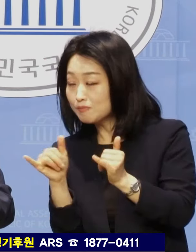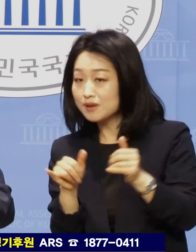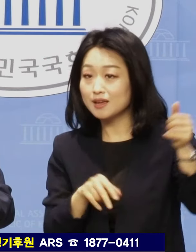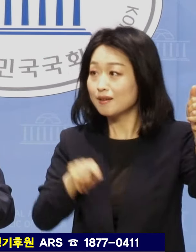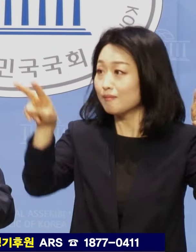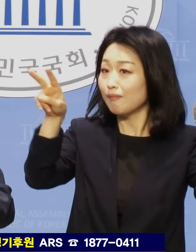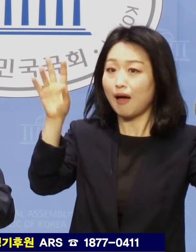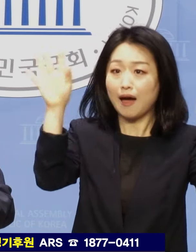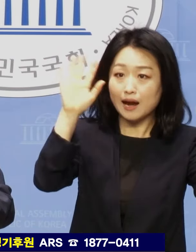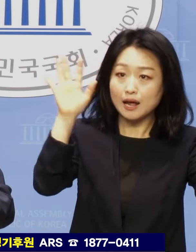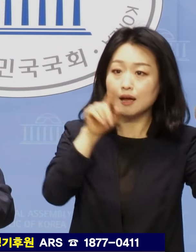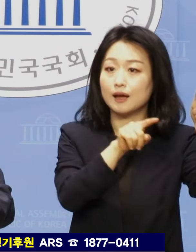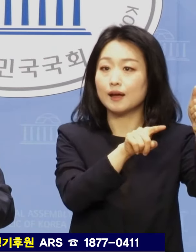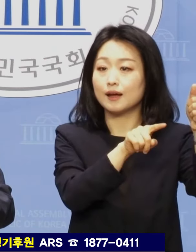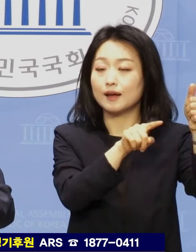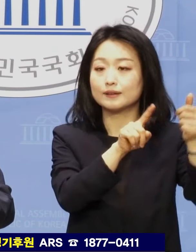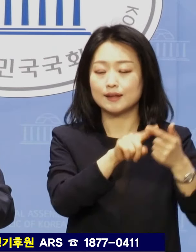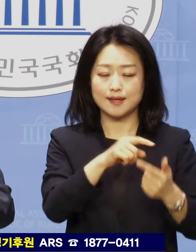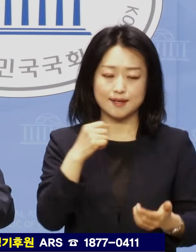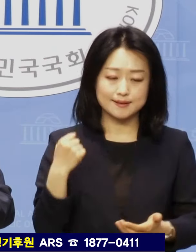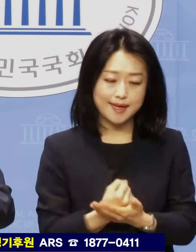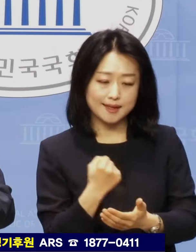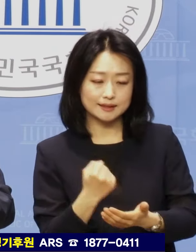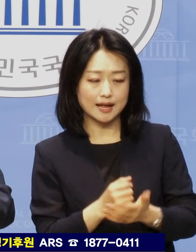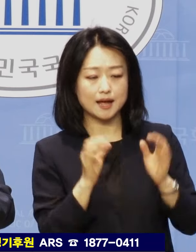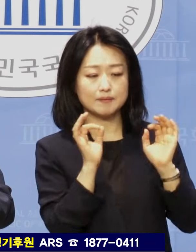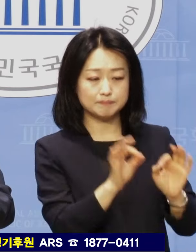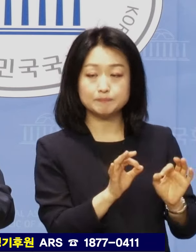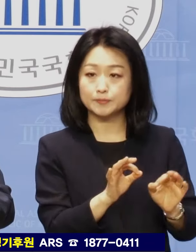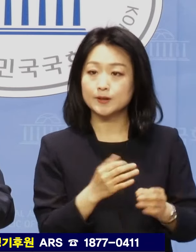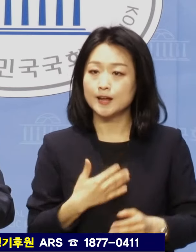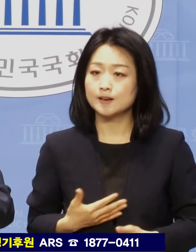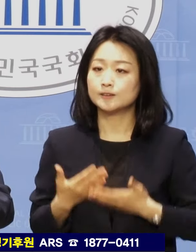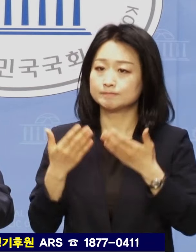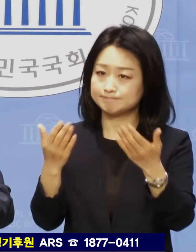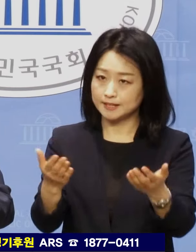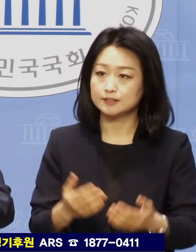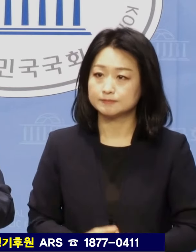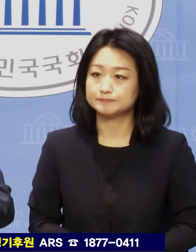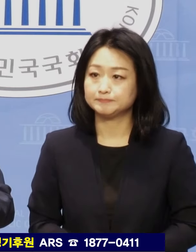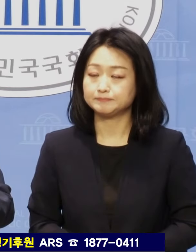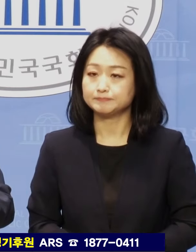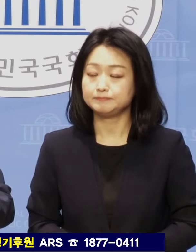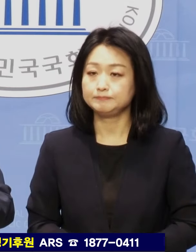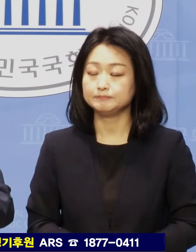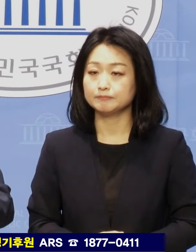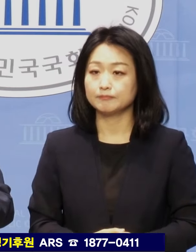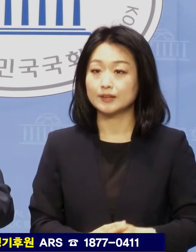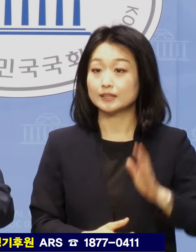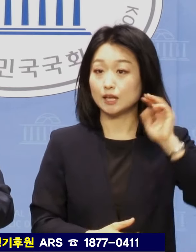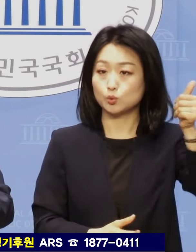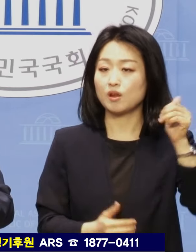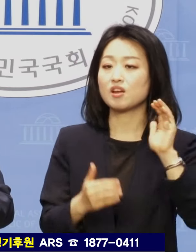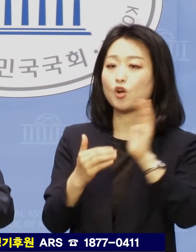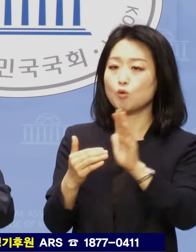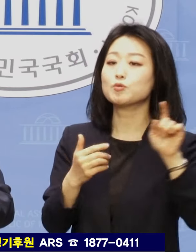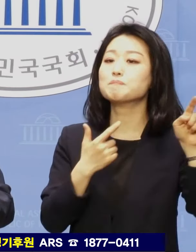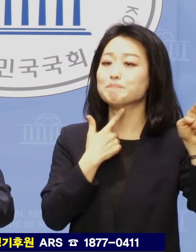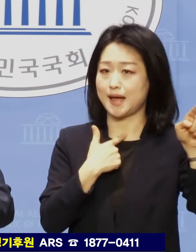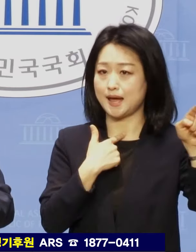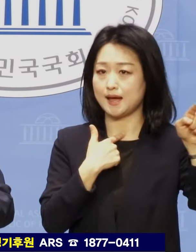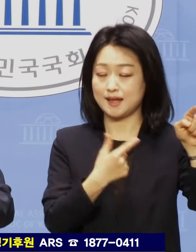철저히 묵살한 것에 대해 개탄스러운 감출 수가 없습니다 거부권을 행사한